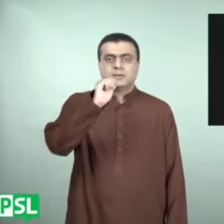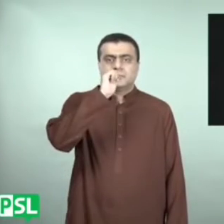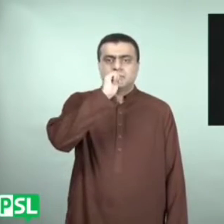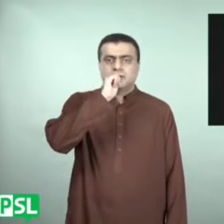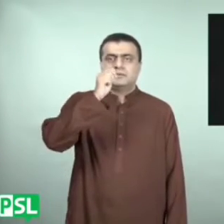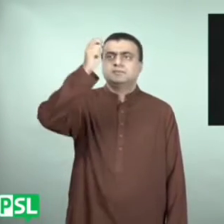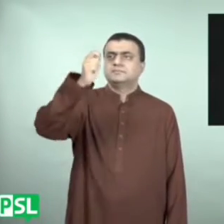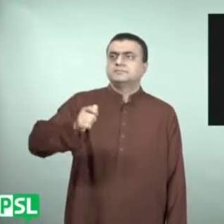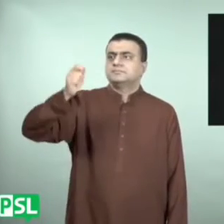سکویجی.